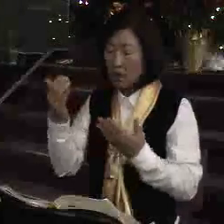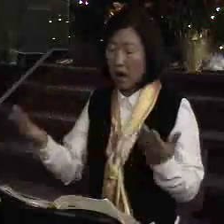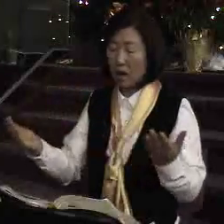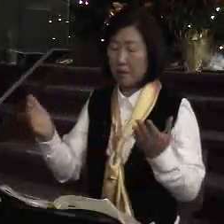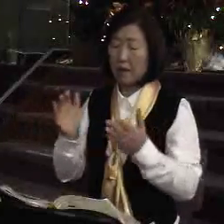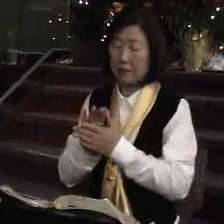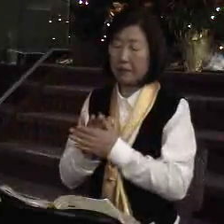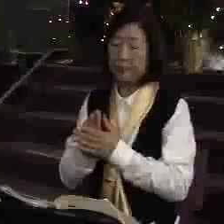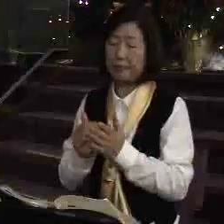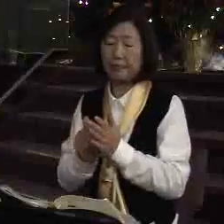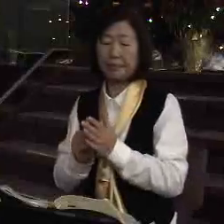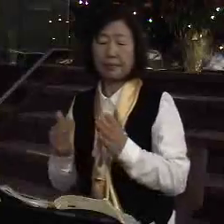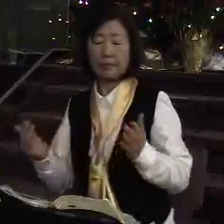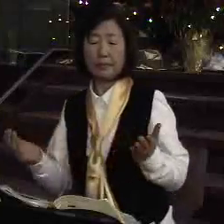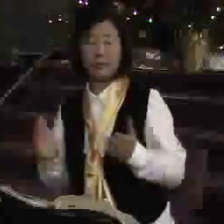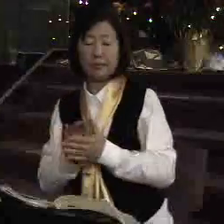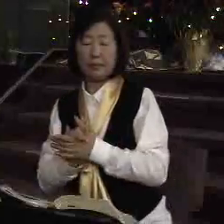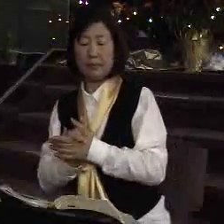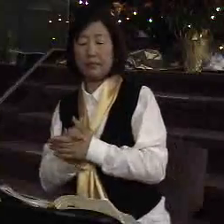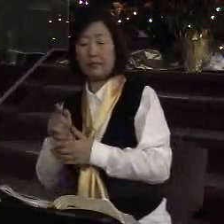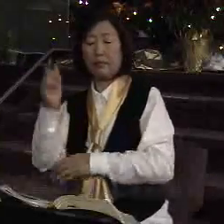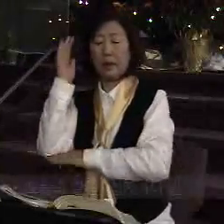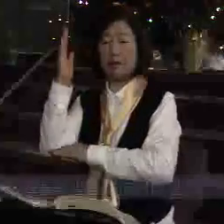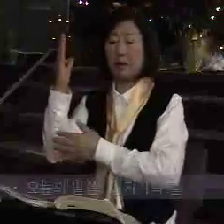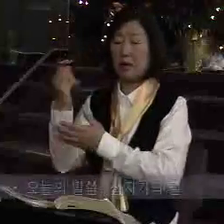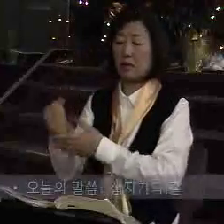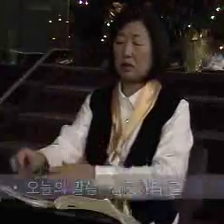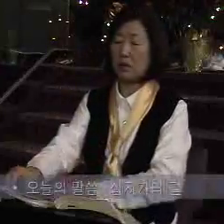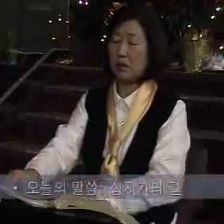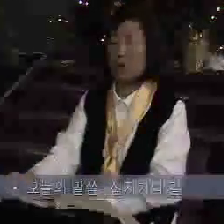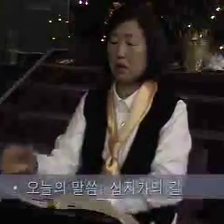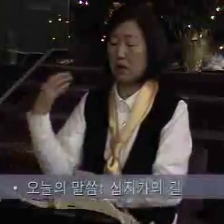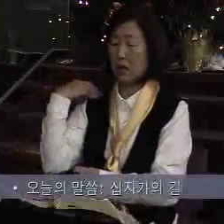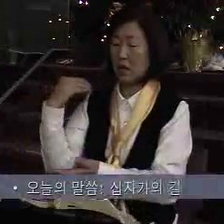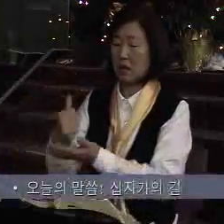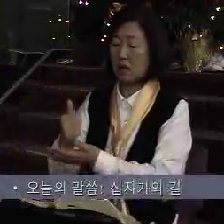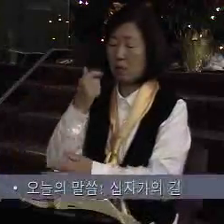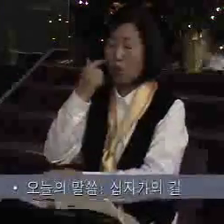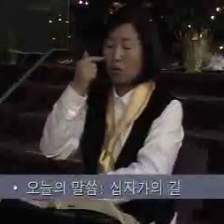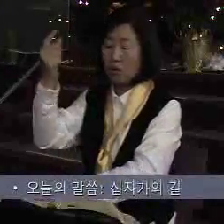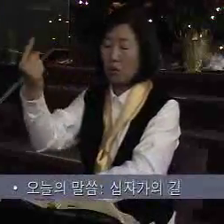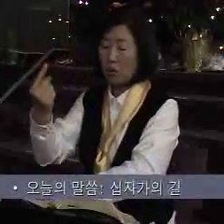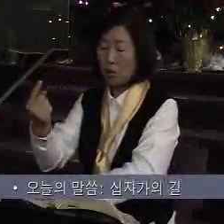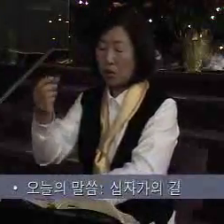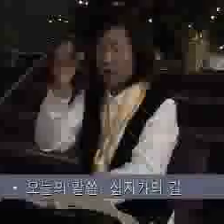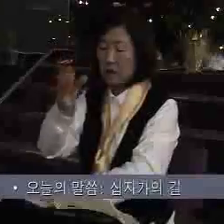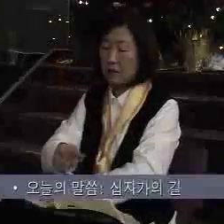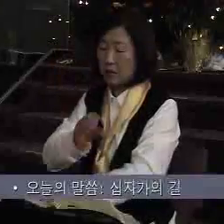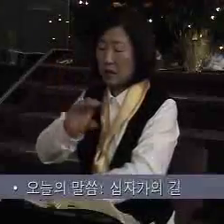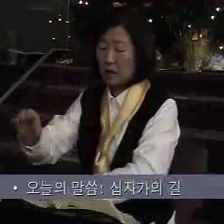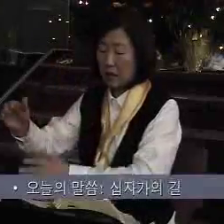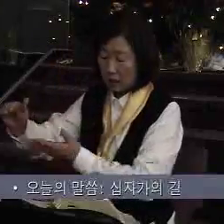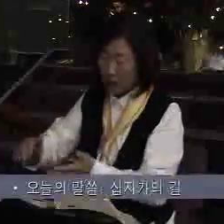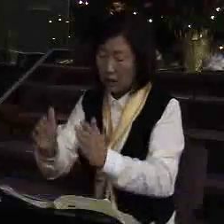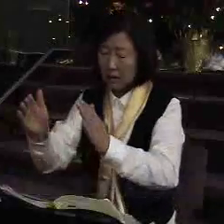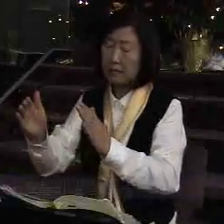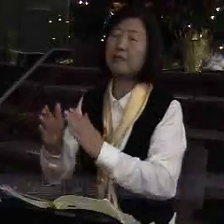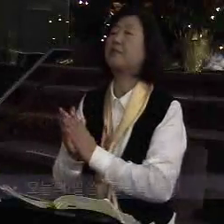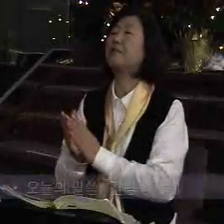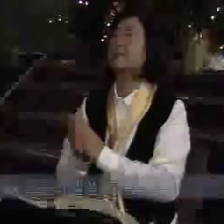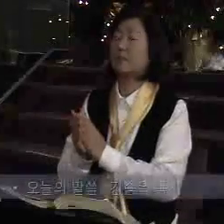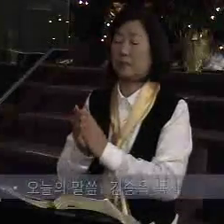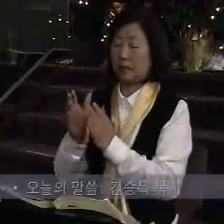있을지어다. 아멘. 아멘. 이 말씀을 가지고 김승훈 목사님 나오셔서 십자가의 길이라는